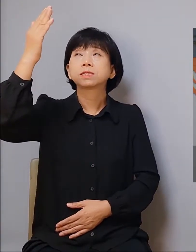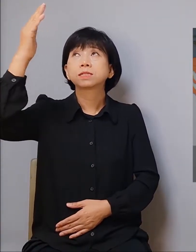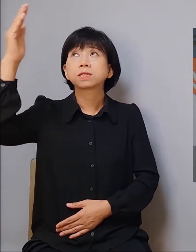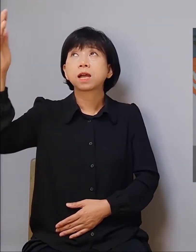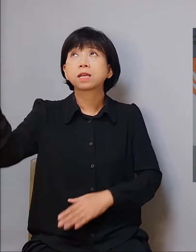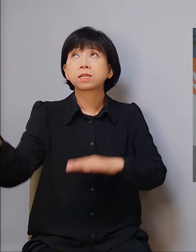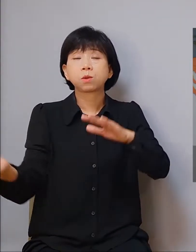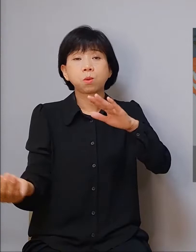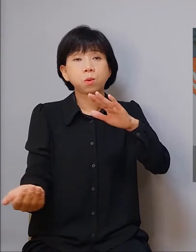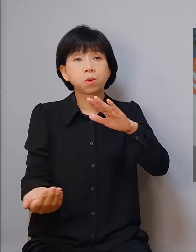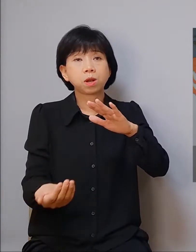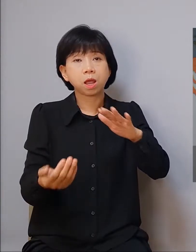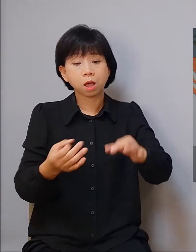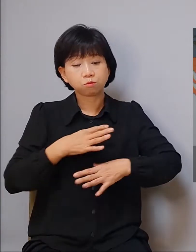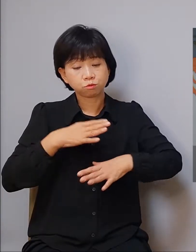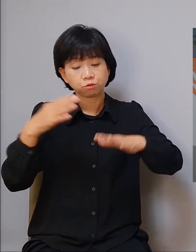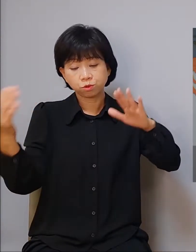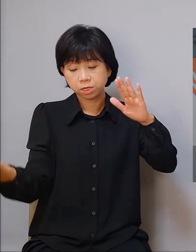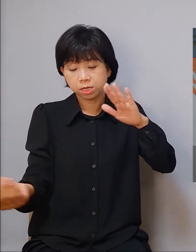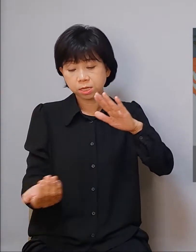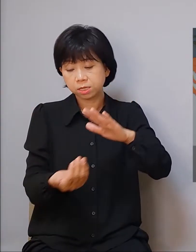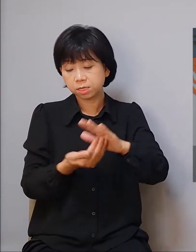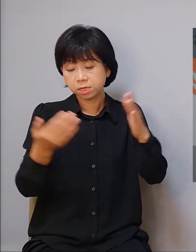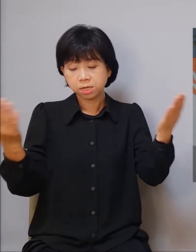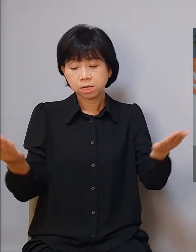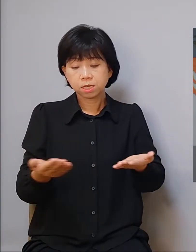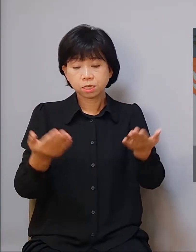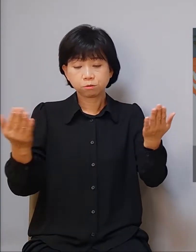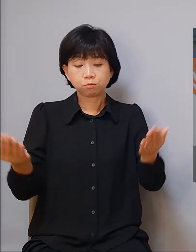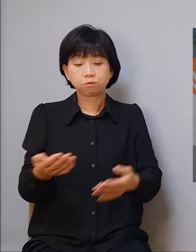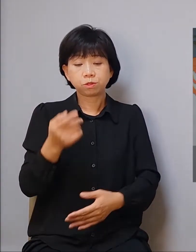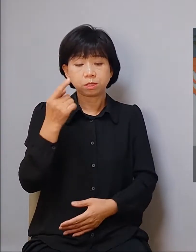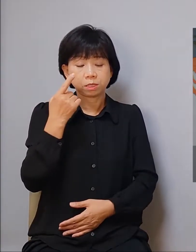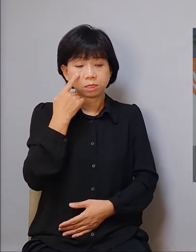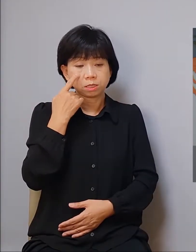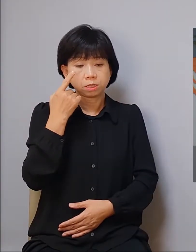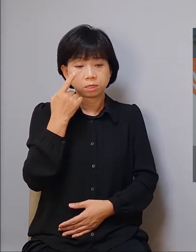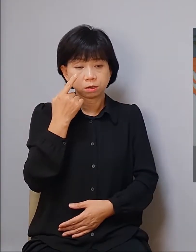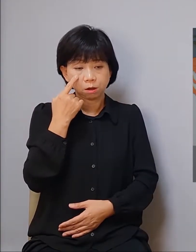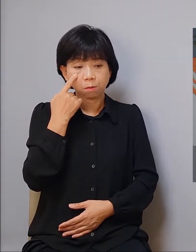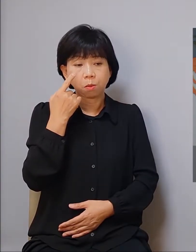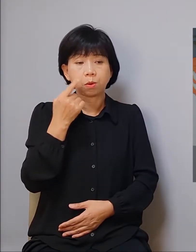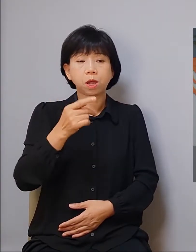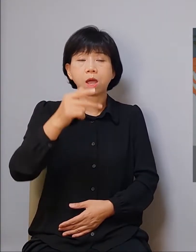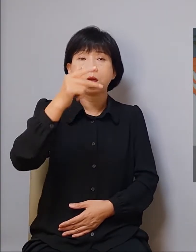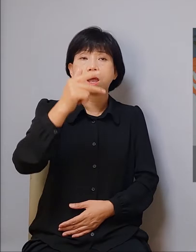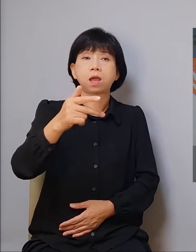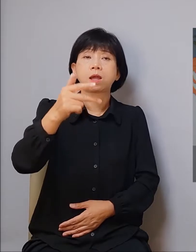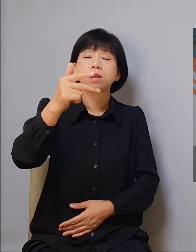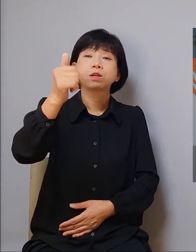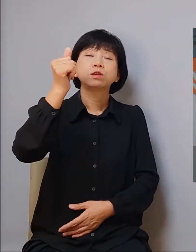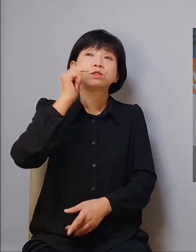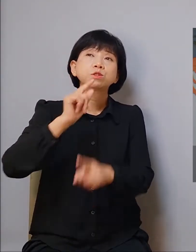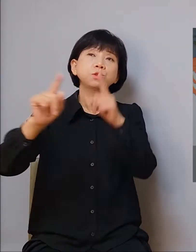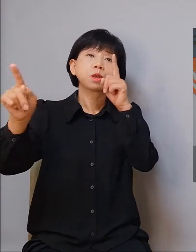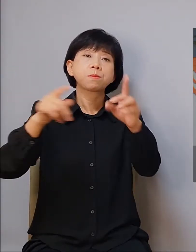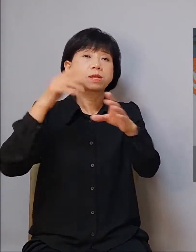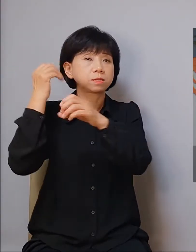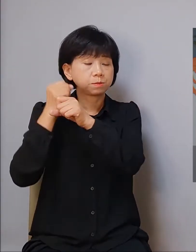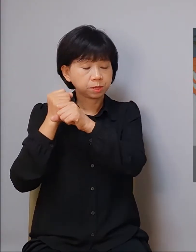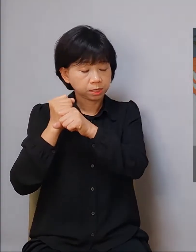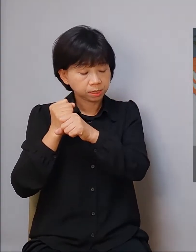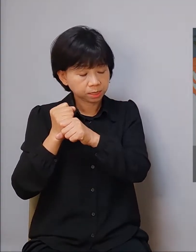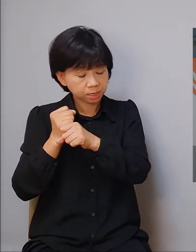오늘 그가 놀라운 일을 이루시는 것 보라.